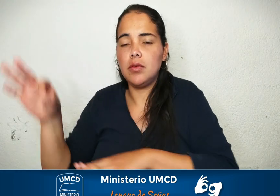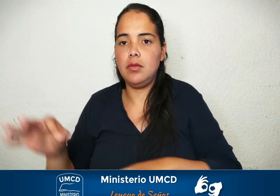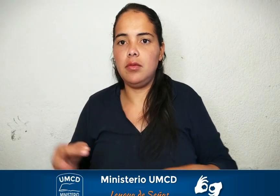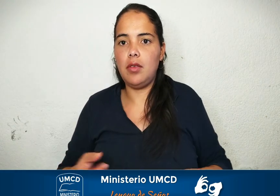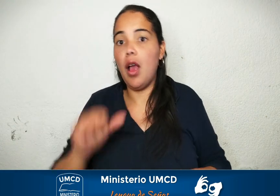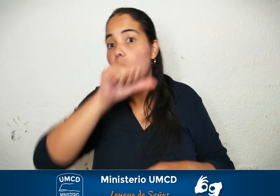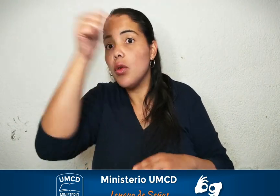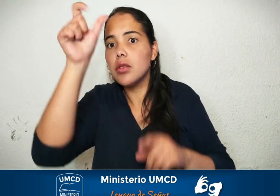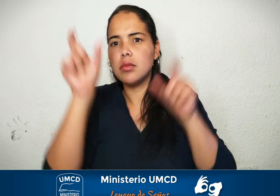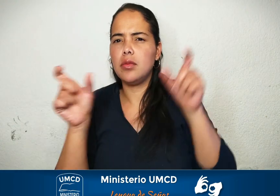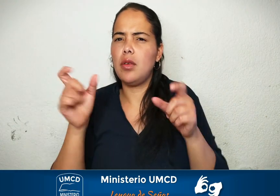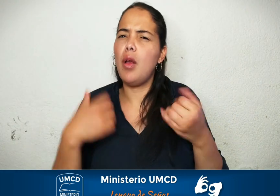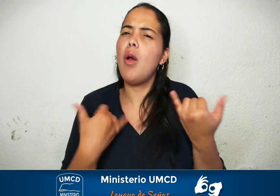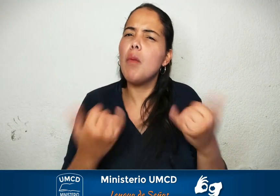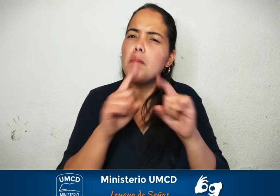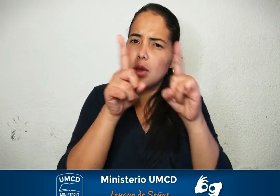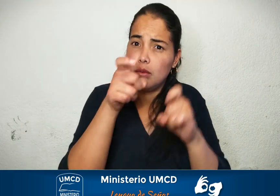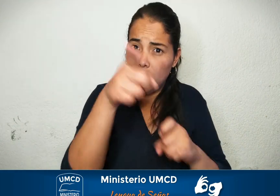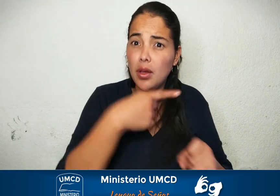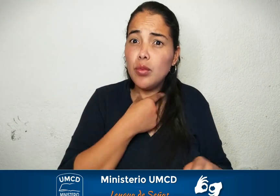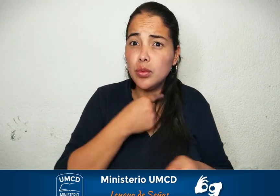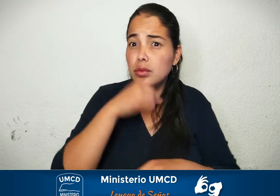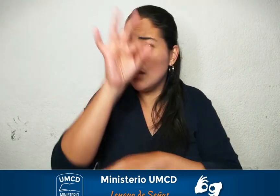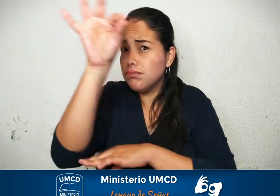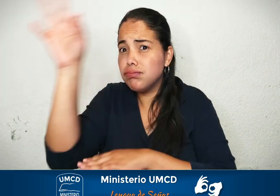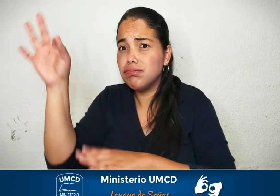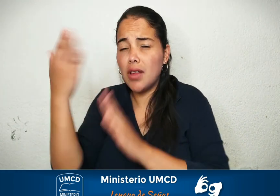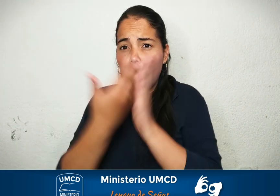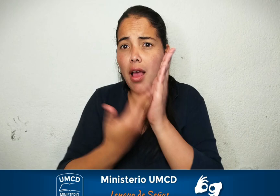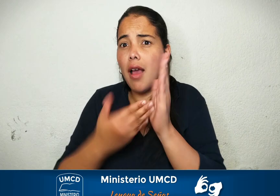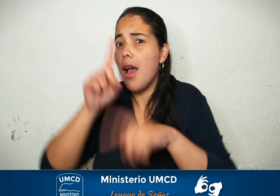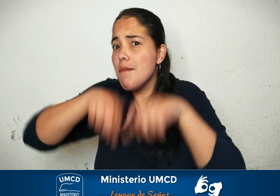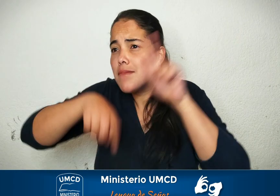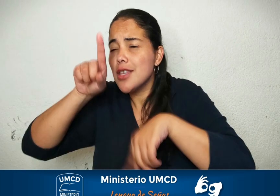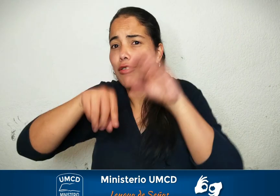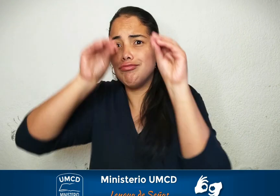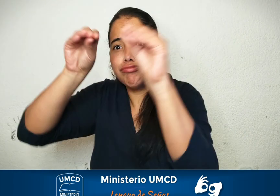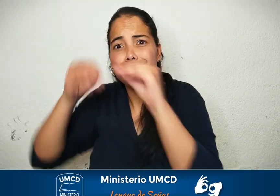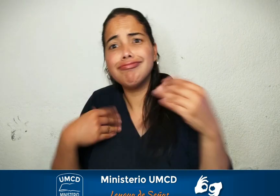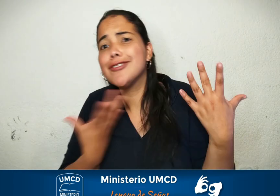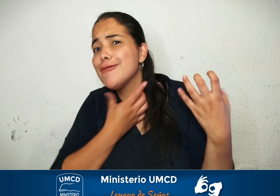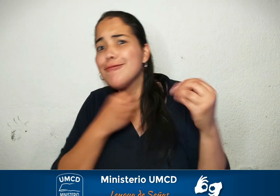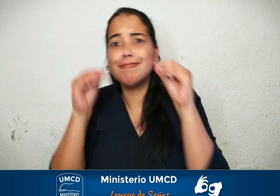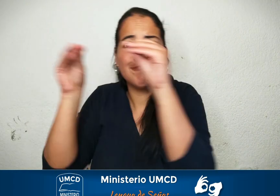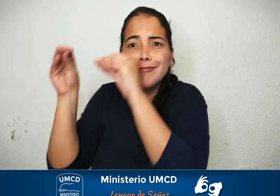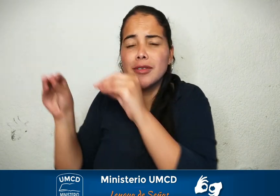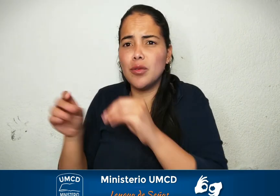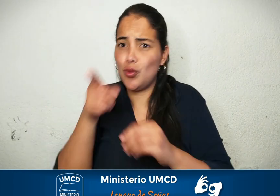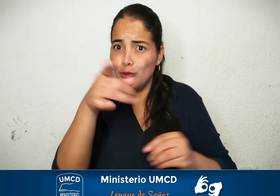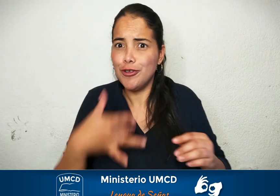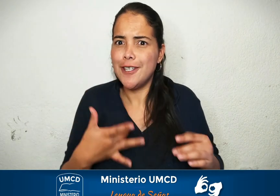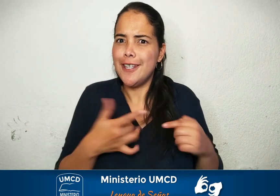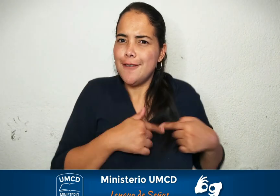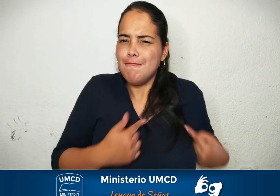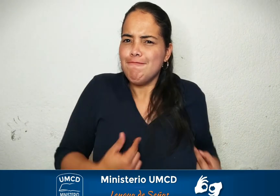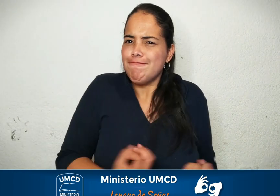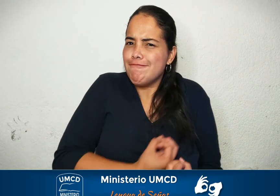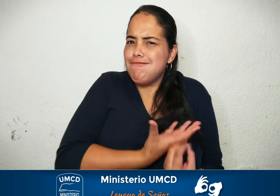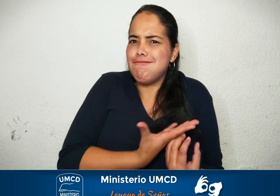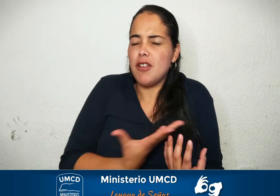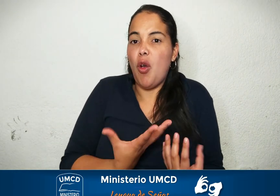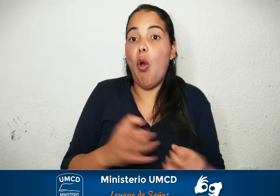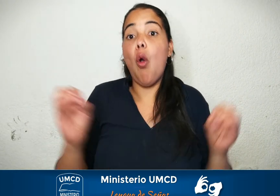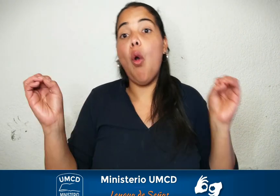dado. ¿Con qué deseo usted quiere predicar el Evangelio? ¿Cuán grande es ese impulso que usted